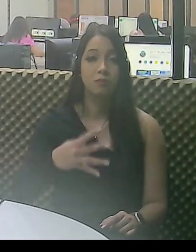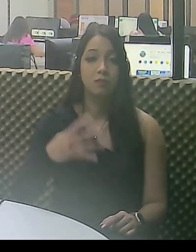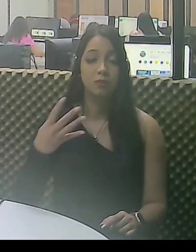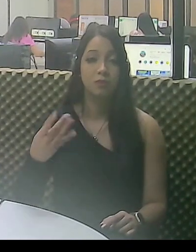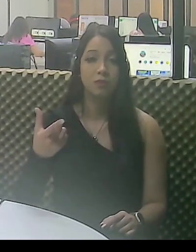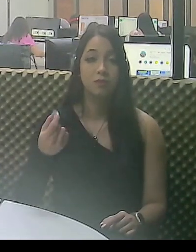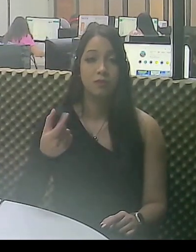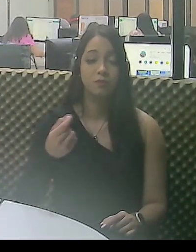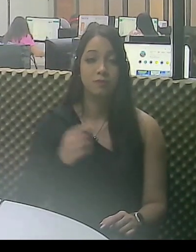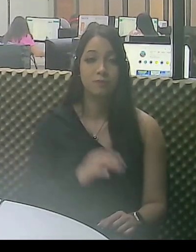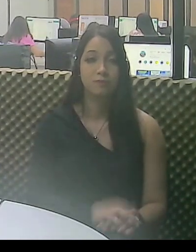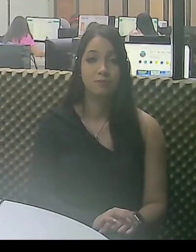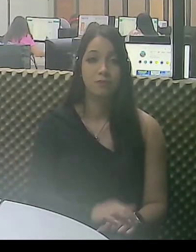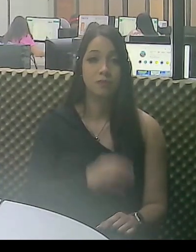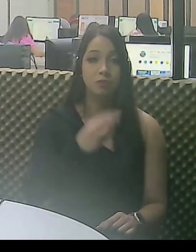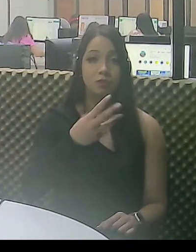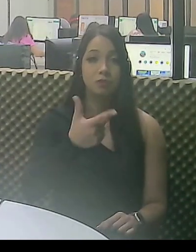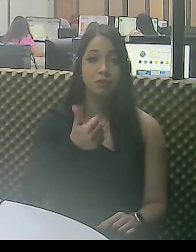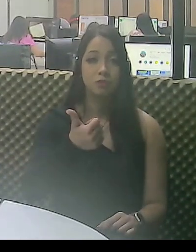99789-4420.